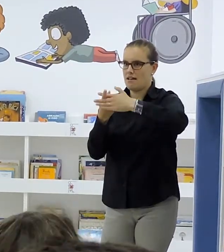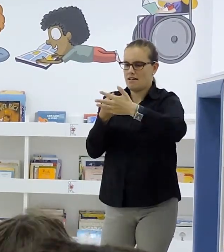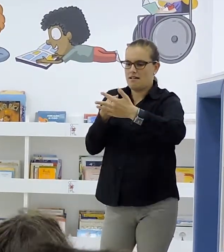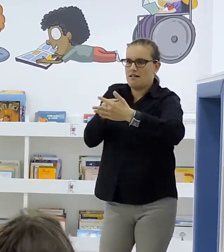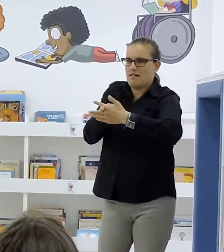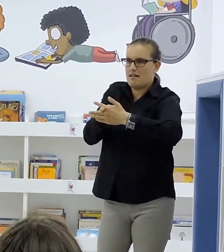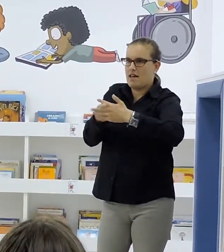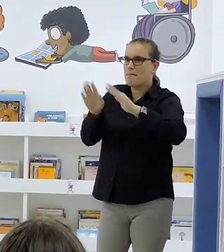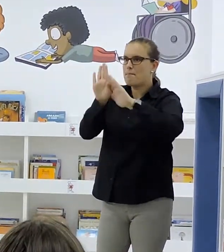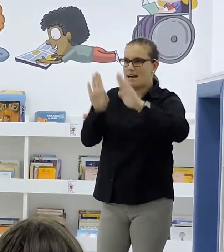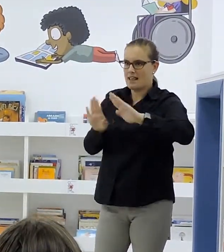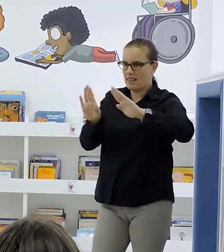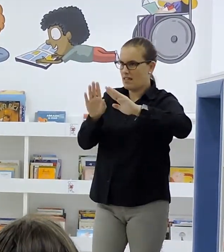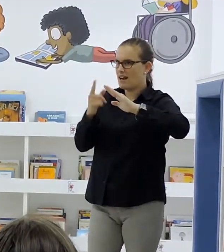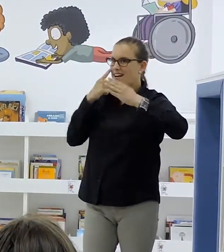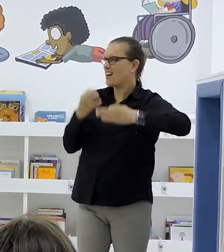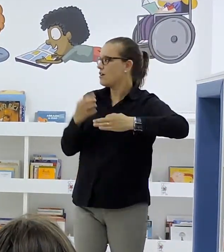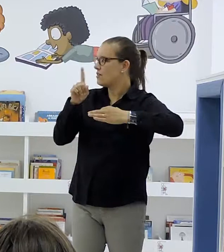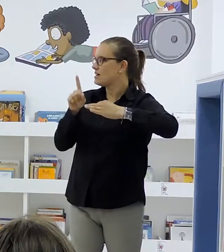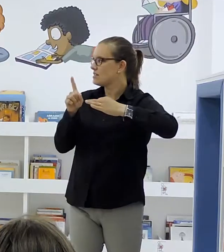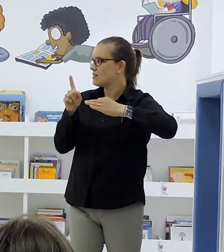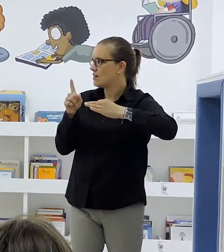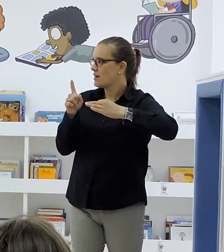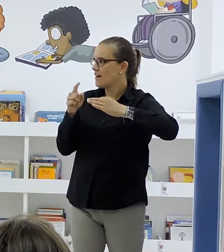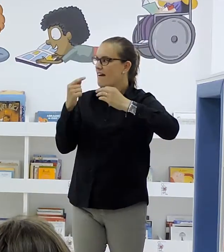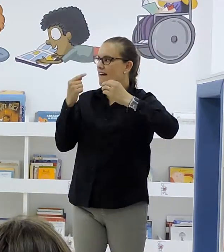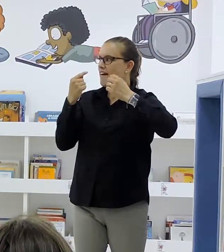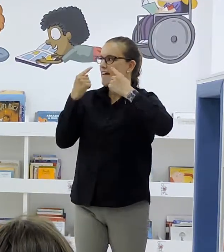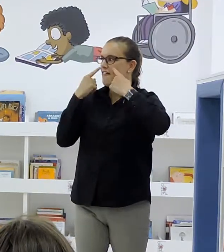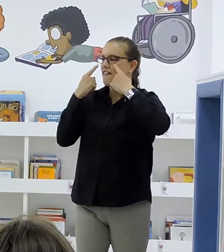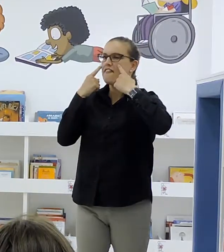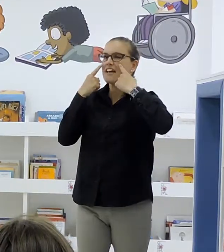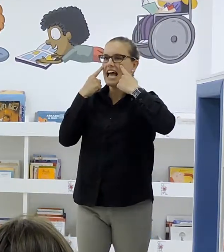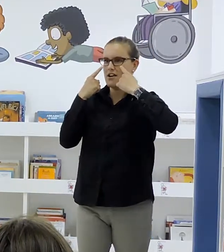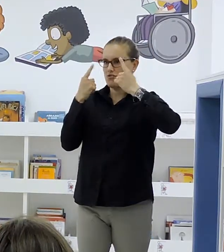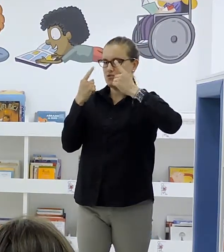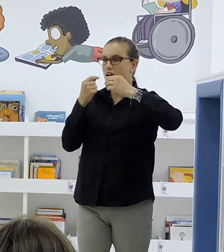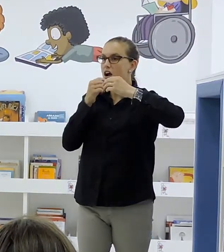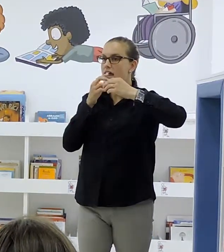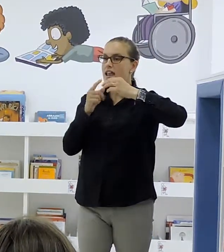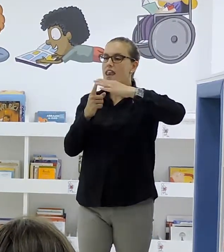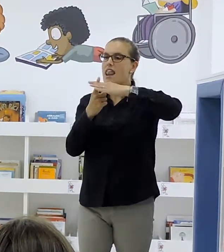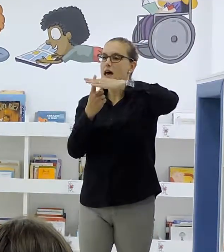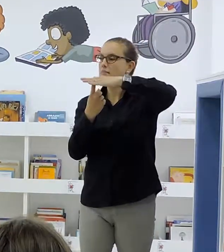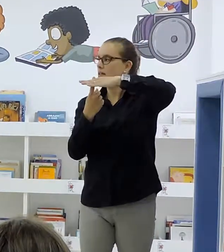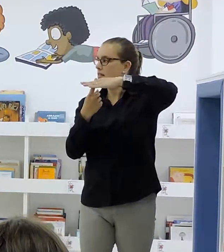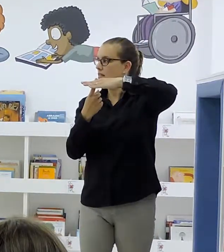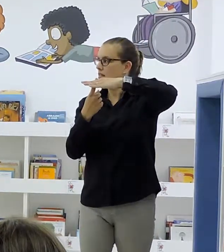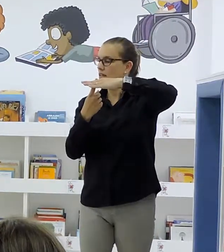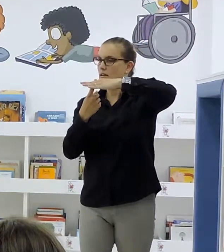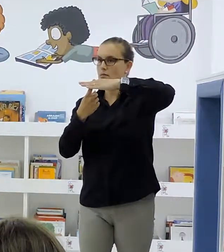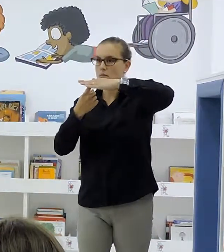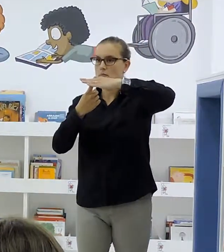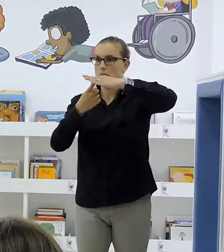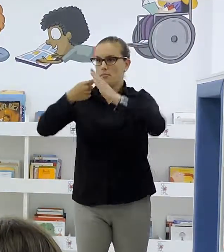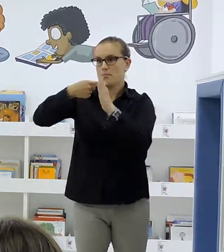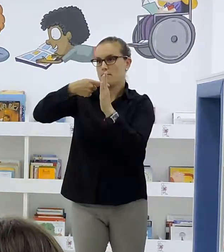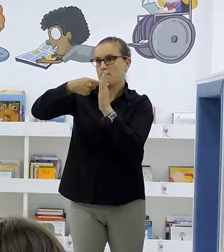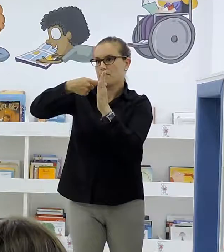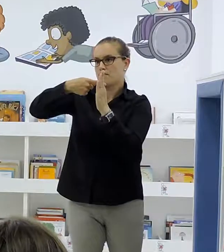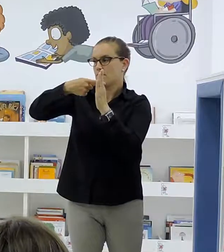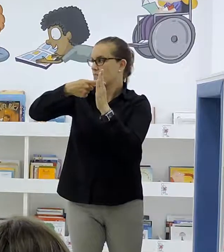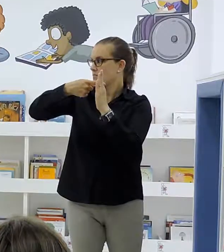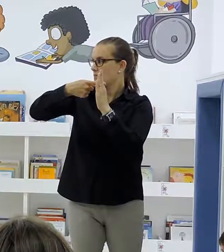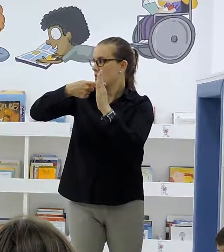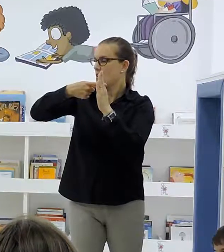¿eh? Es una ilusión. Fijaros muy bien. Ahora, para sacar el lápiz, puedo moverlo hacia la derecha o hacia abajo.